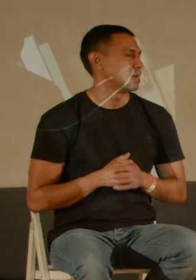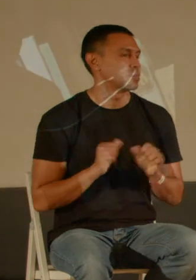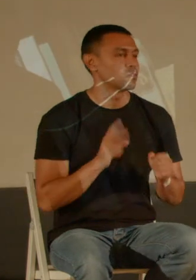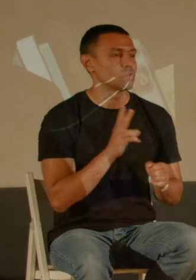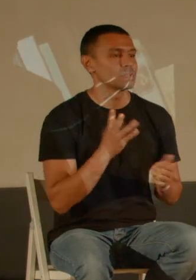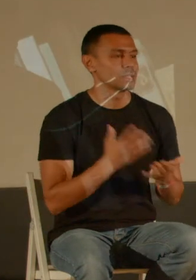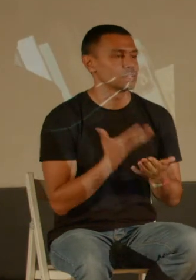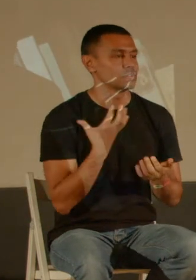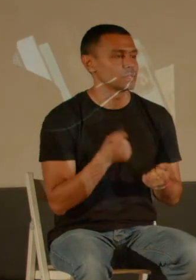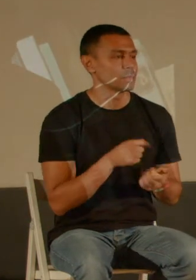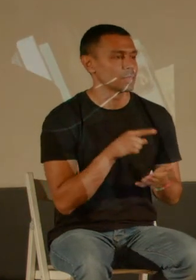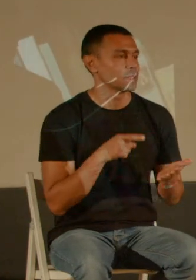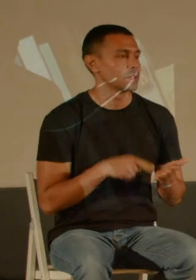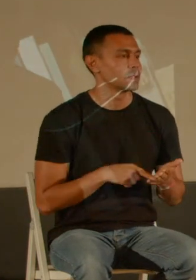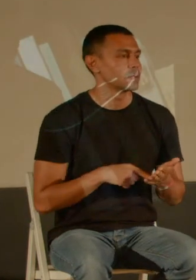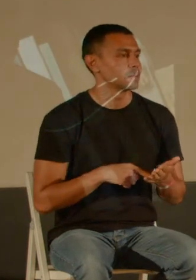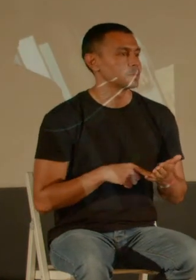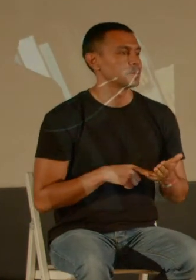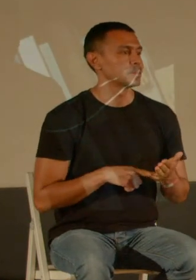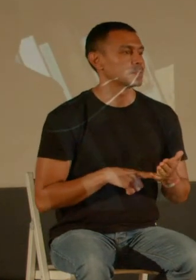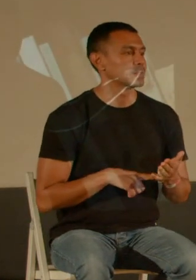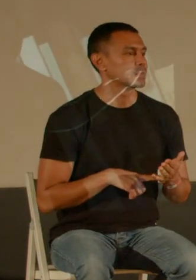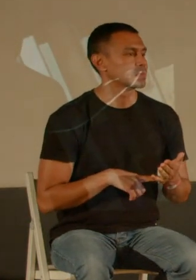Можливо, в когось є ще? Так, будь ласка.